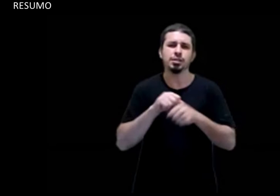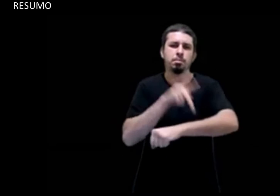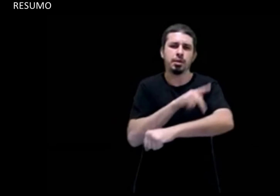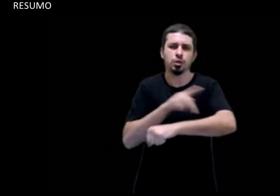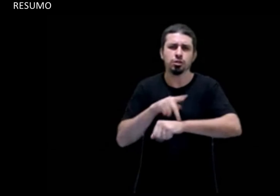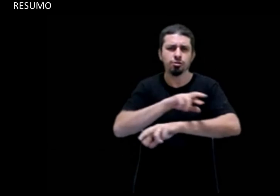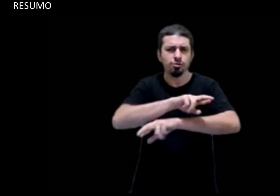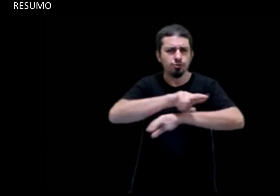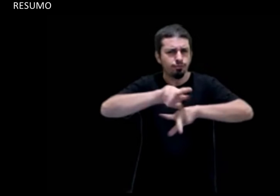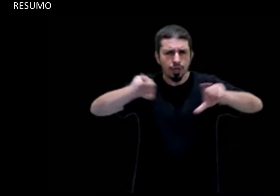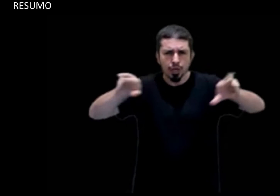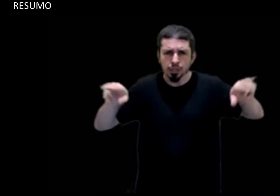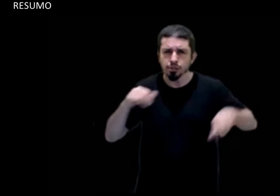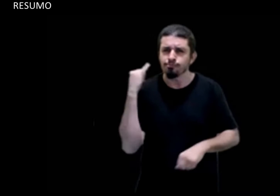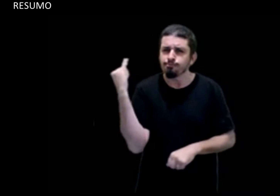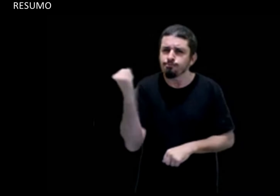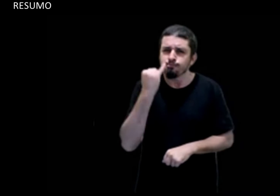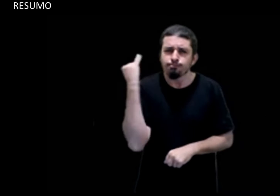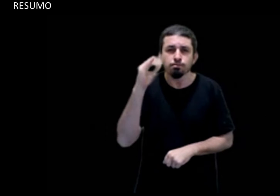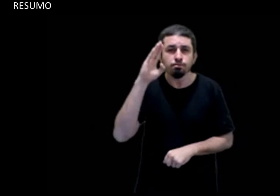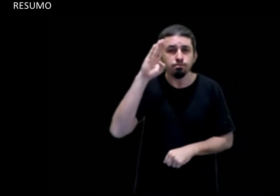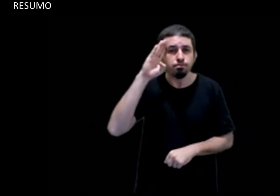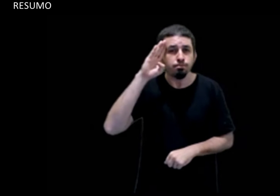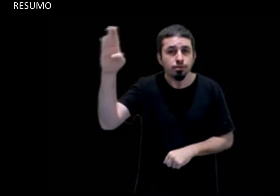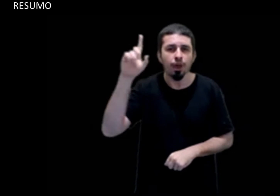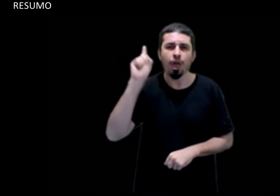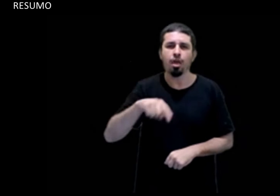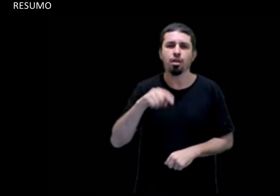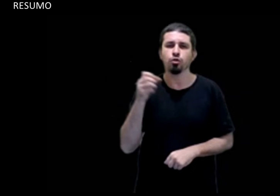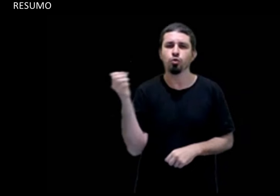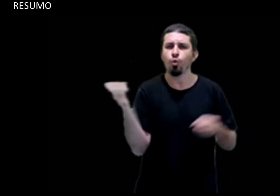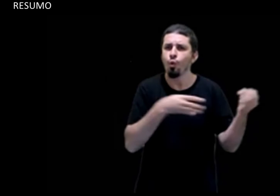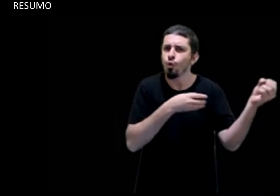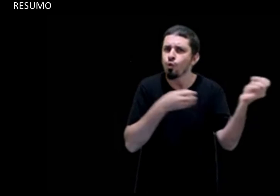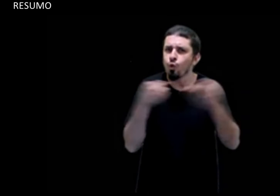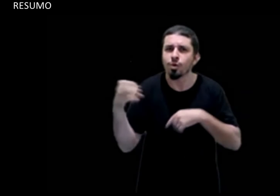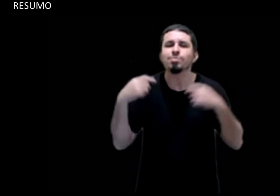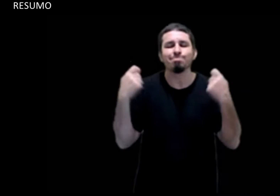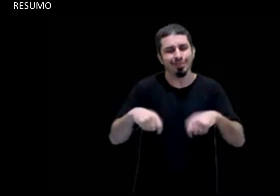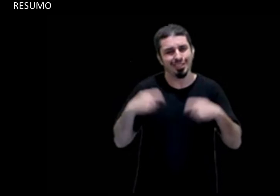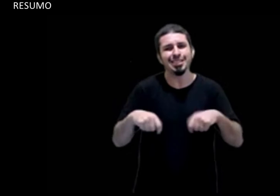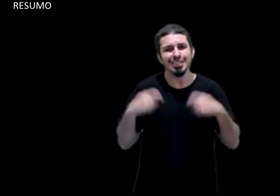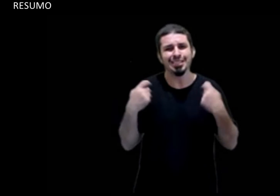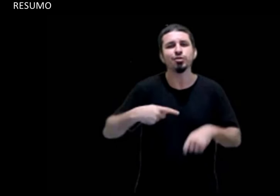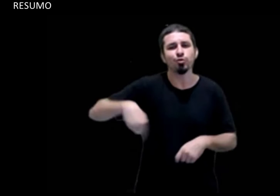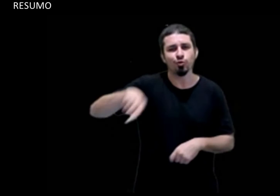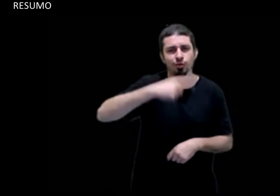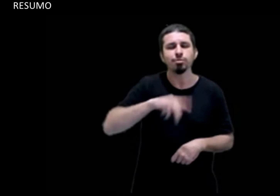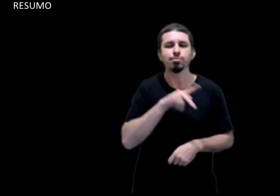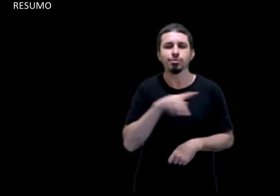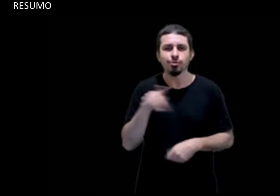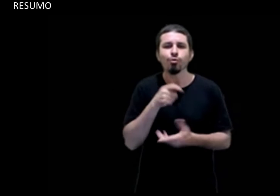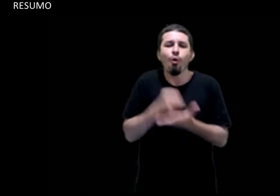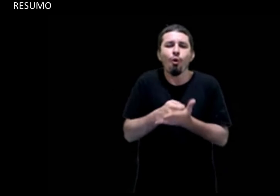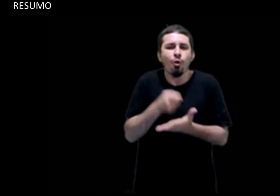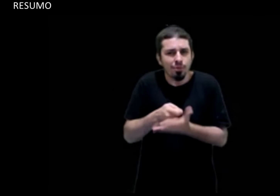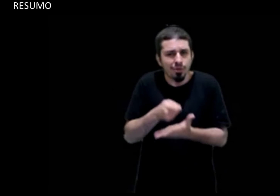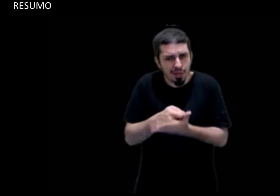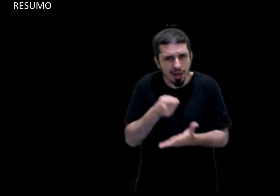pedagógico diversificado, significativo e fundamentalmente inovador torna-se cada vez mais uma obrigação para o